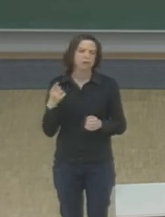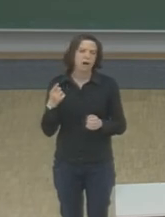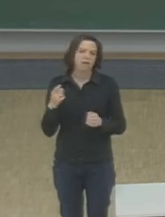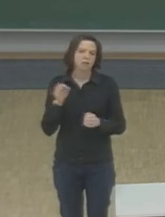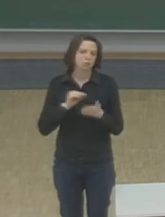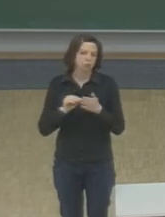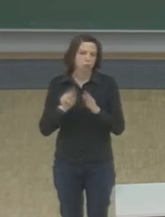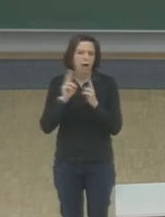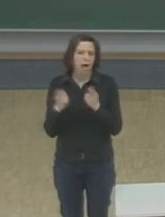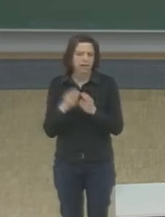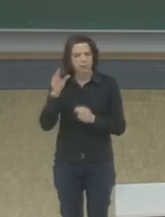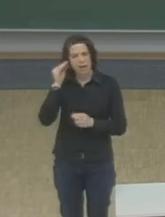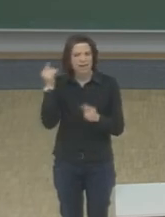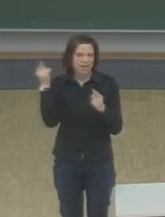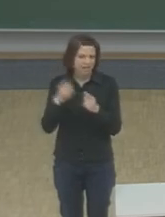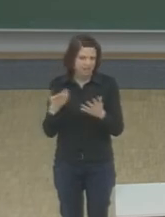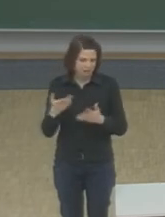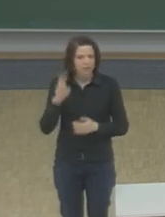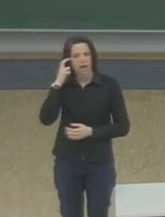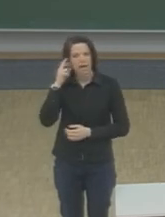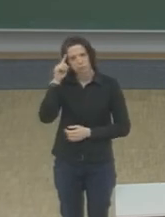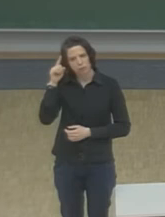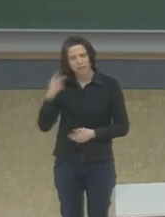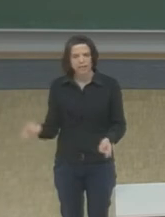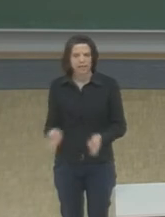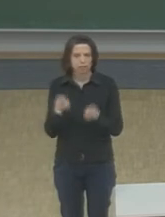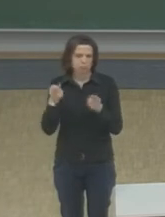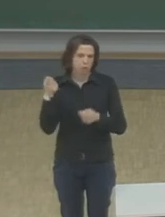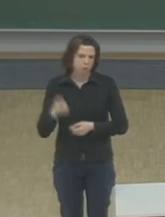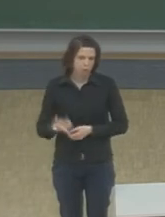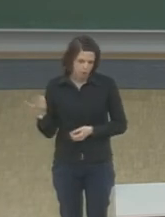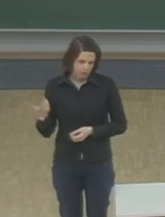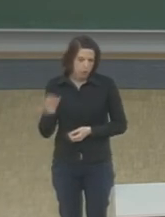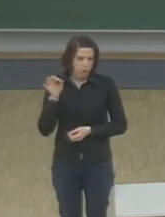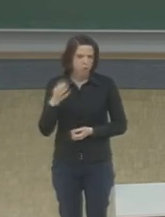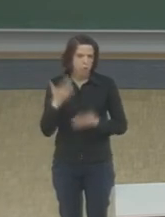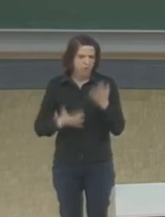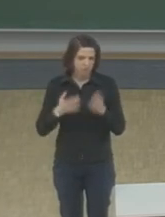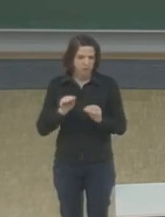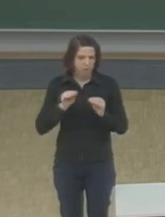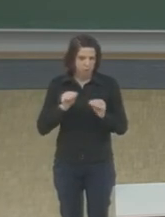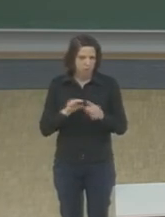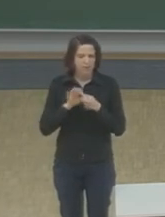Schule bedeuten, das rationale Denken zu fördern. Und das könnte im Mathematikunterricht etwas mit Beweisen lernen zu tun